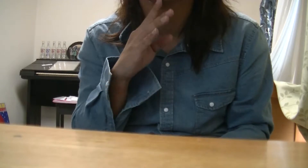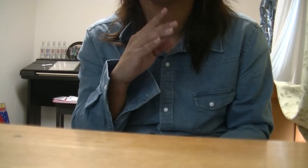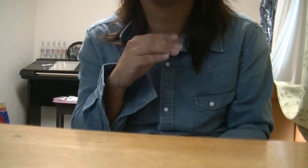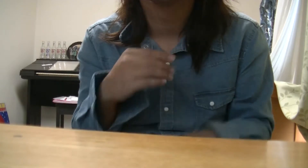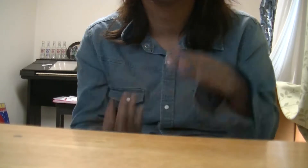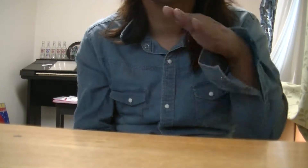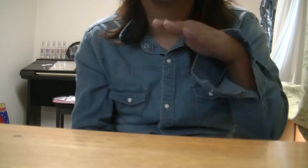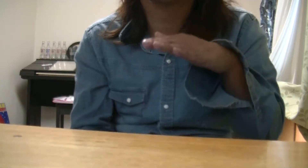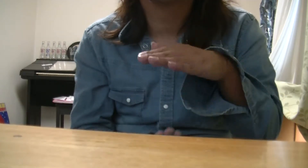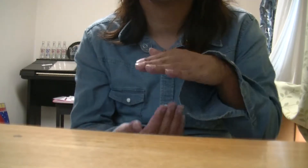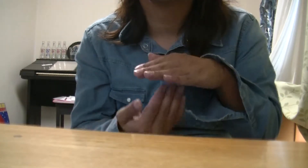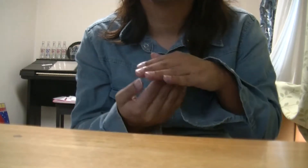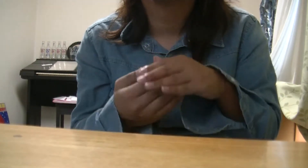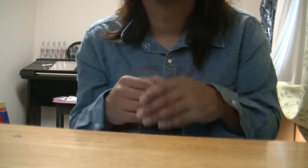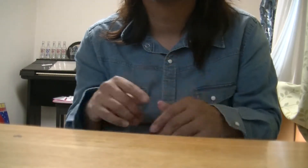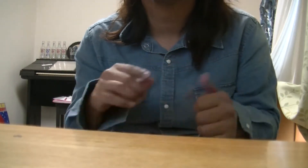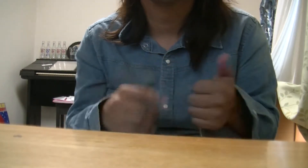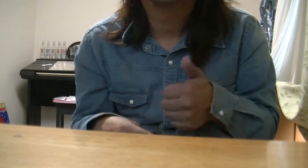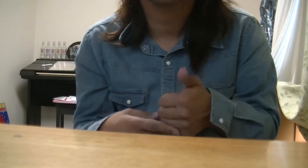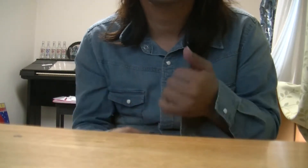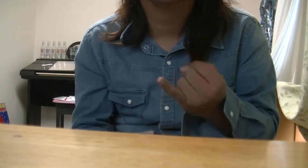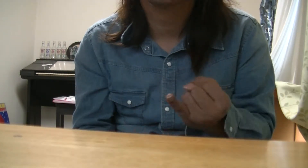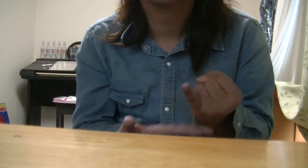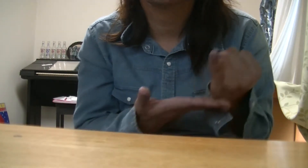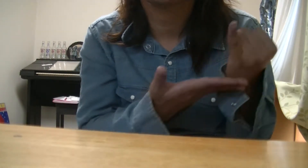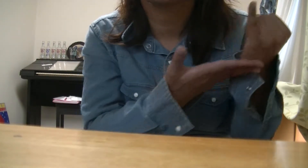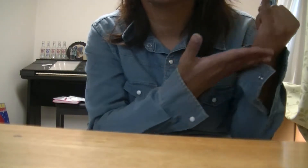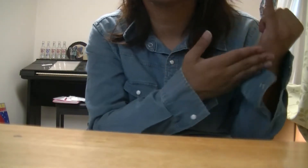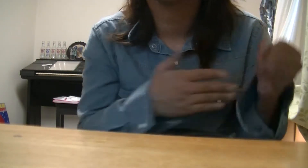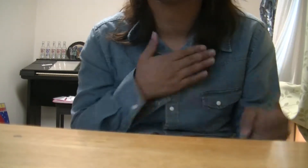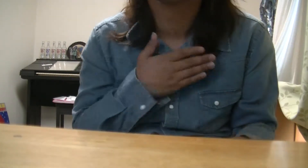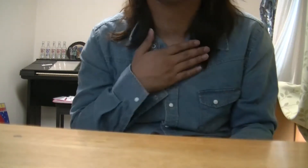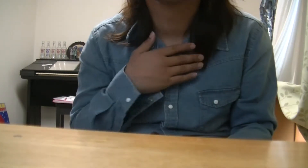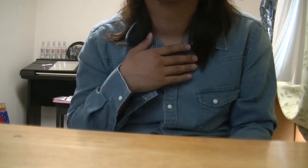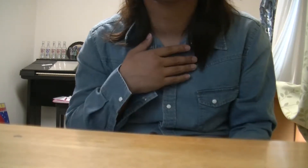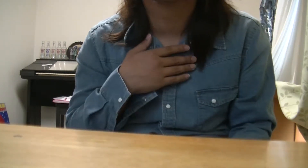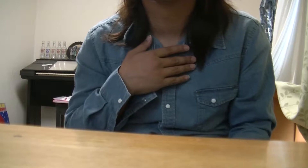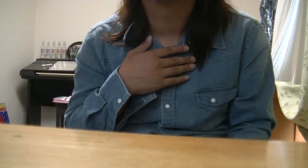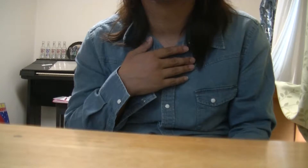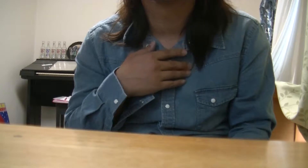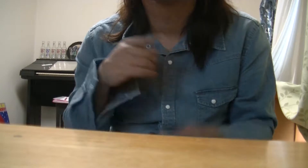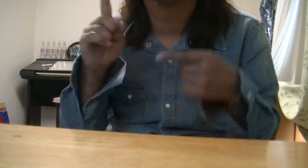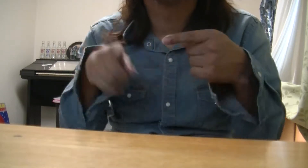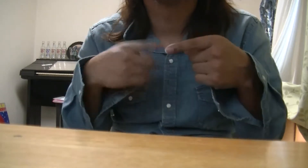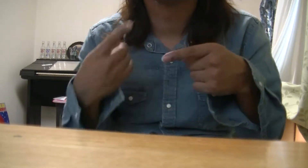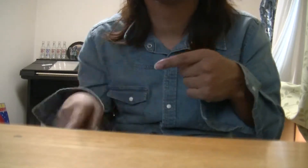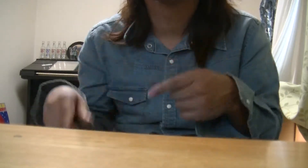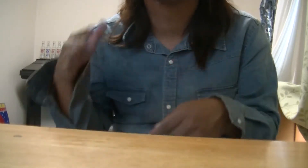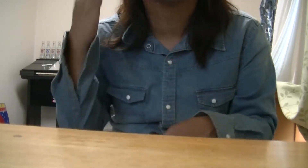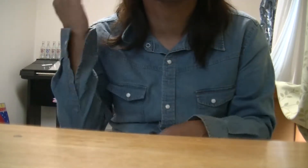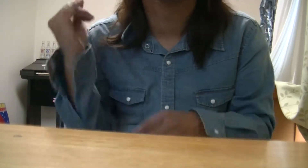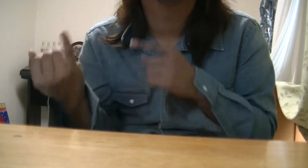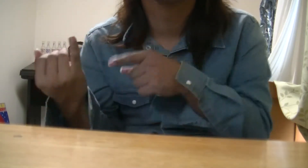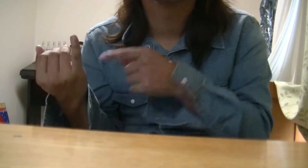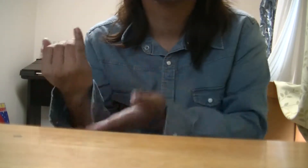高のリーダーシップ。僕はそのことを一人の高校生のアルバイトの女の子に